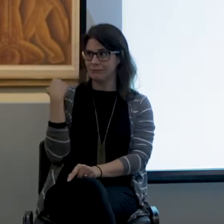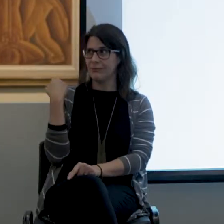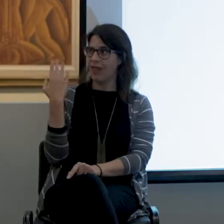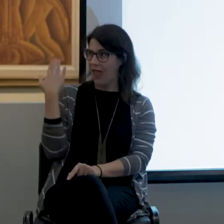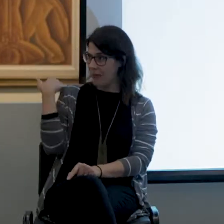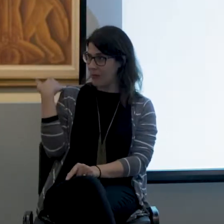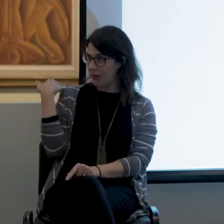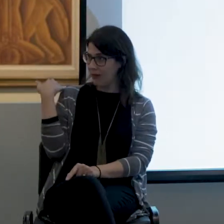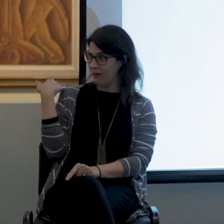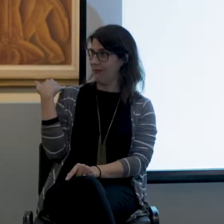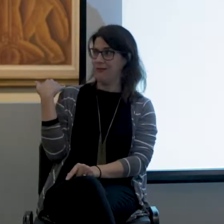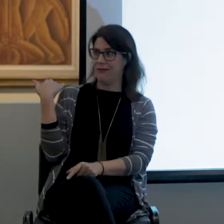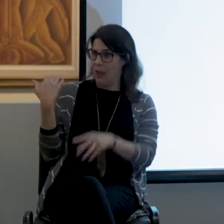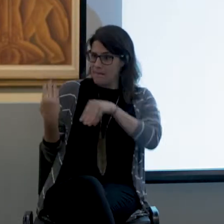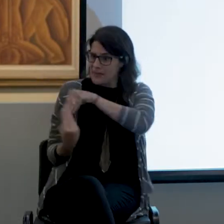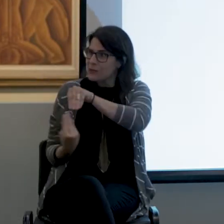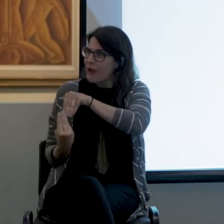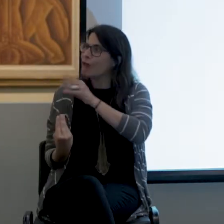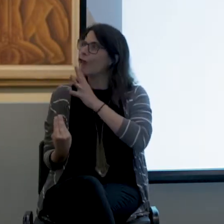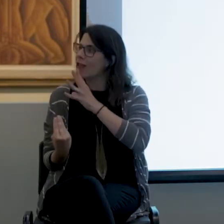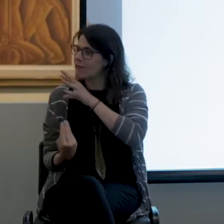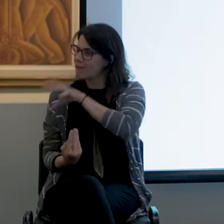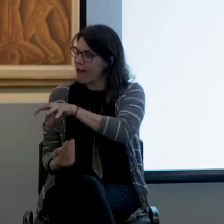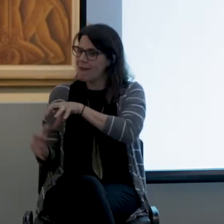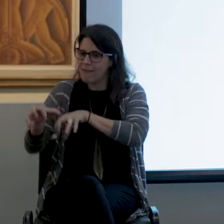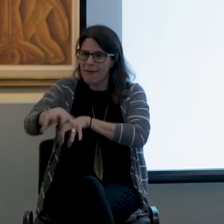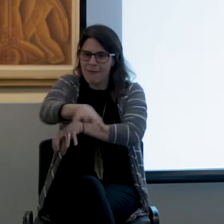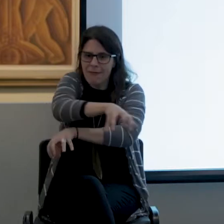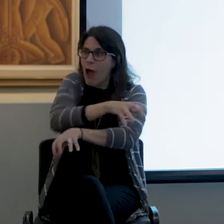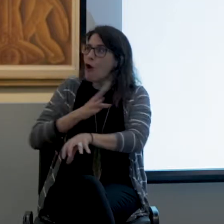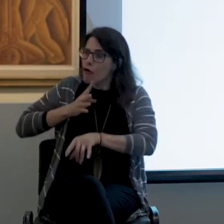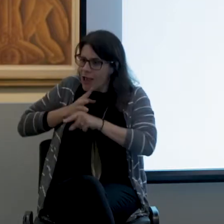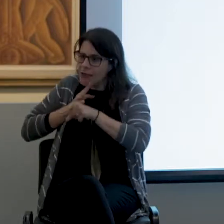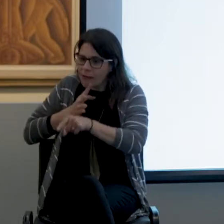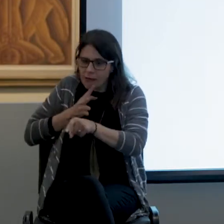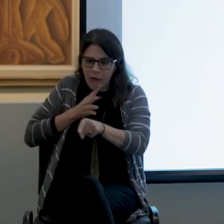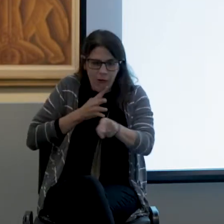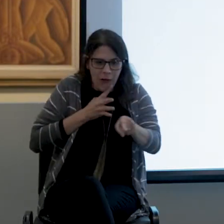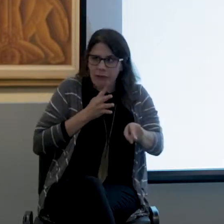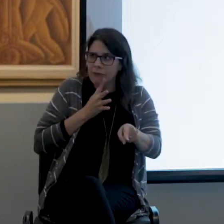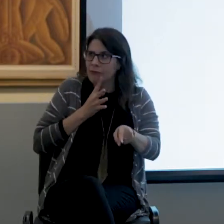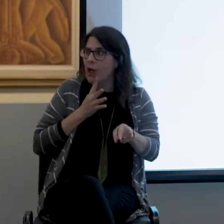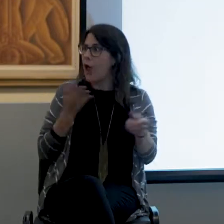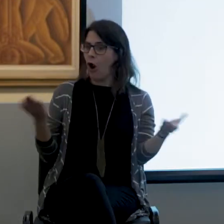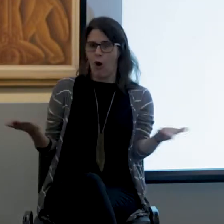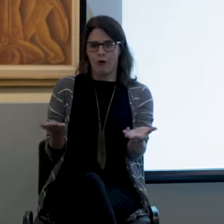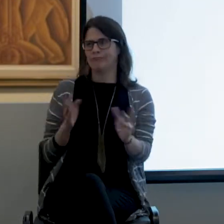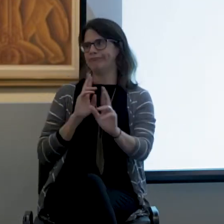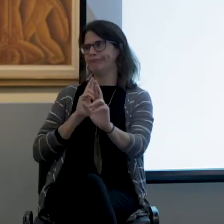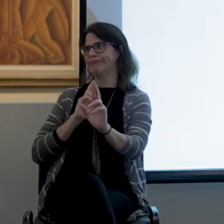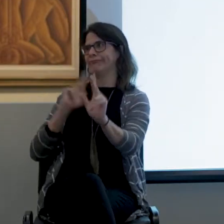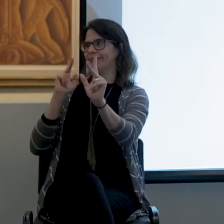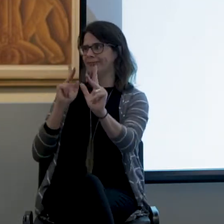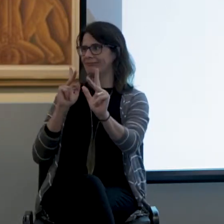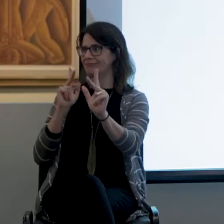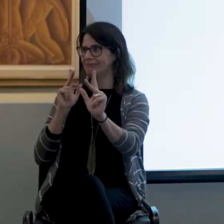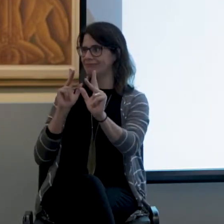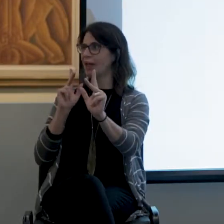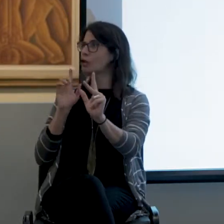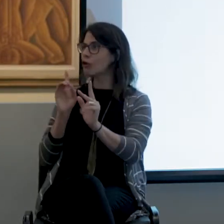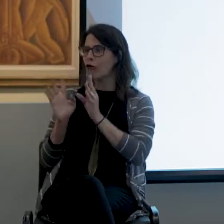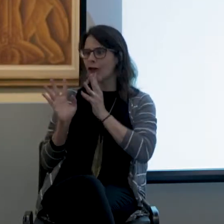mais Leonardos, né? É um mundo onde quem faz as máquinas espetaculares são os engenheiros, quem